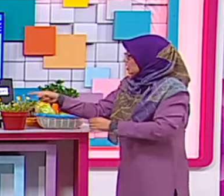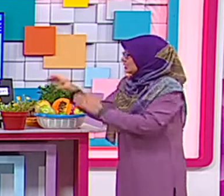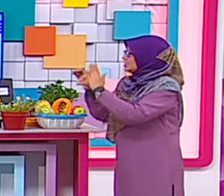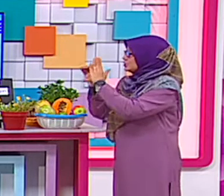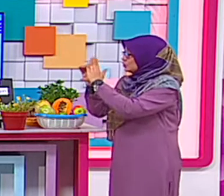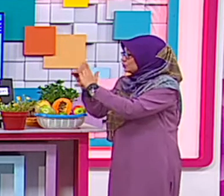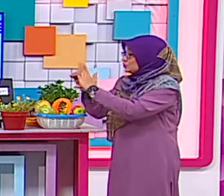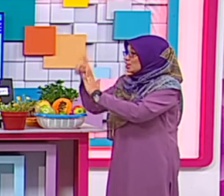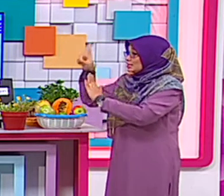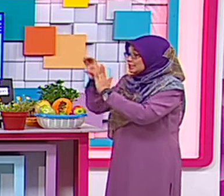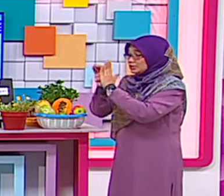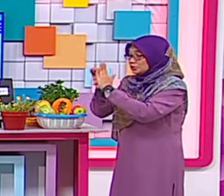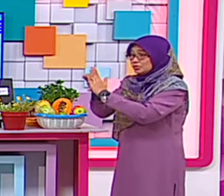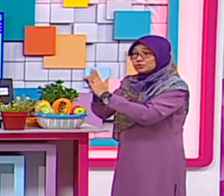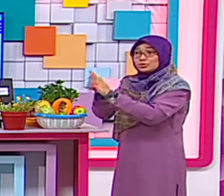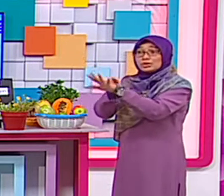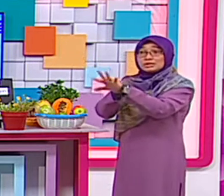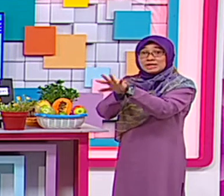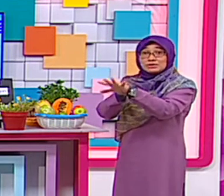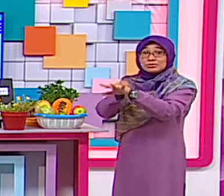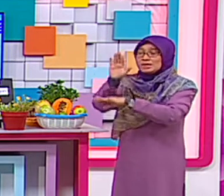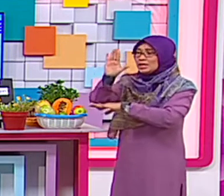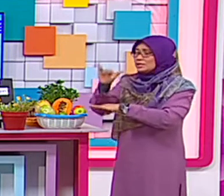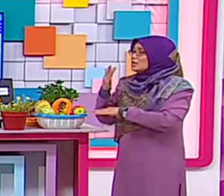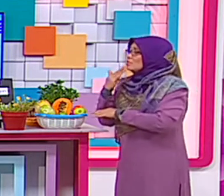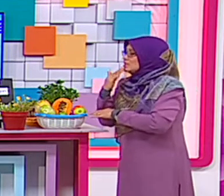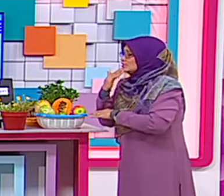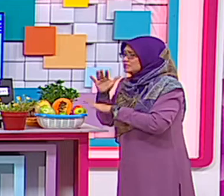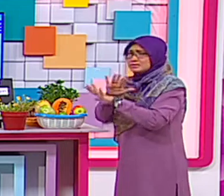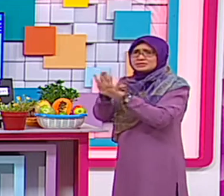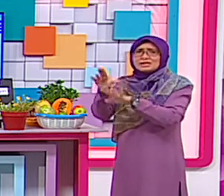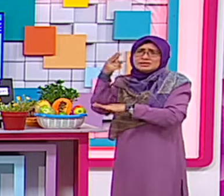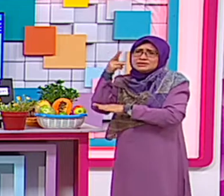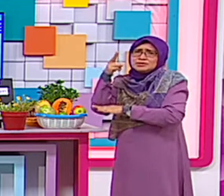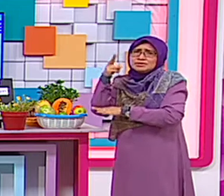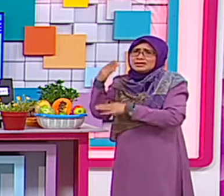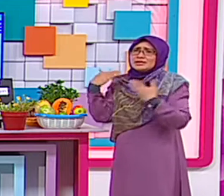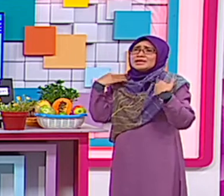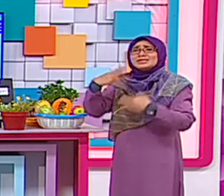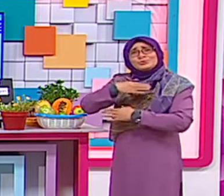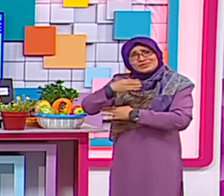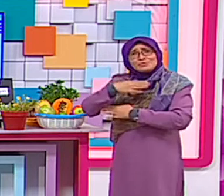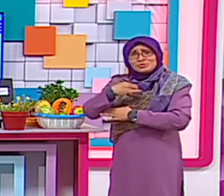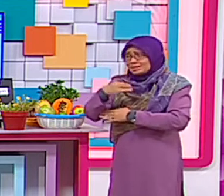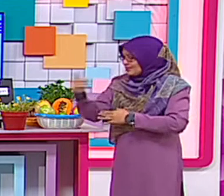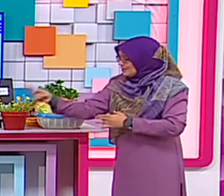Hai ini contoh satu contoh daun yang warna detpak hijau sangat ada putih-putih